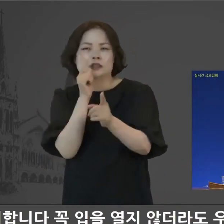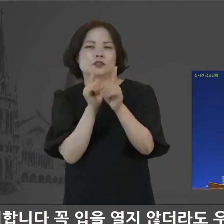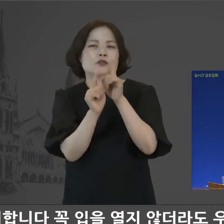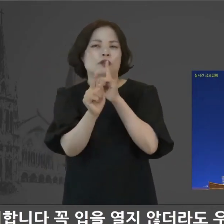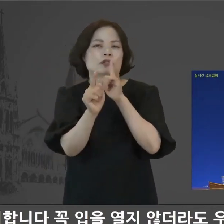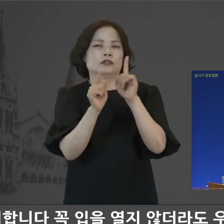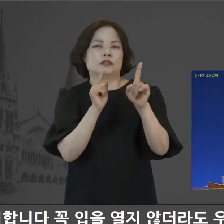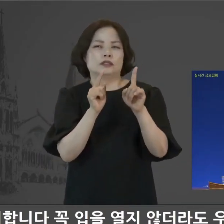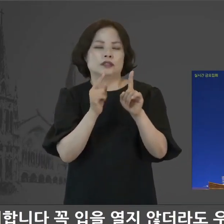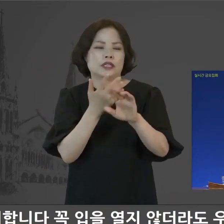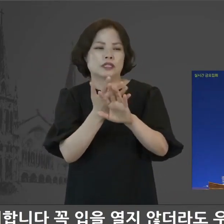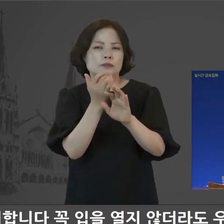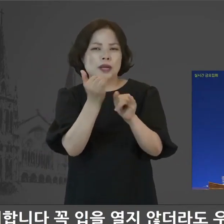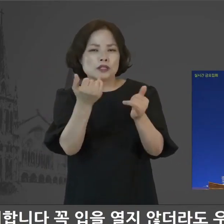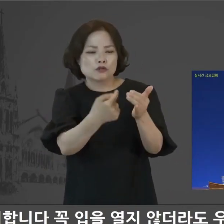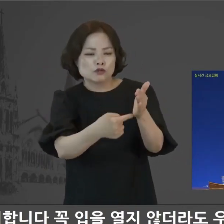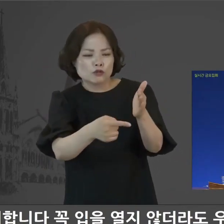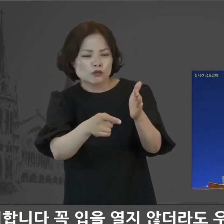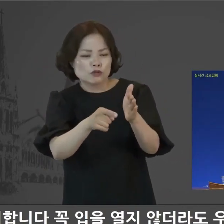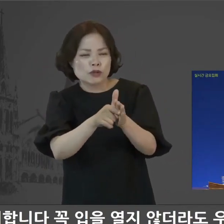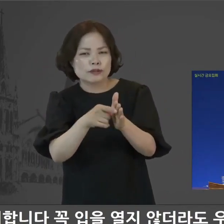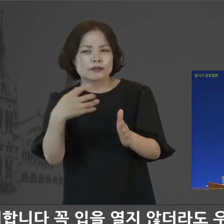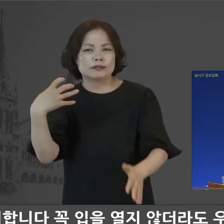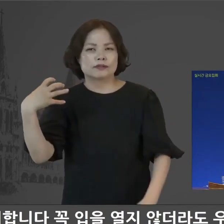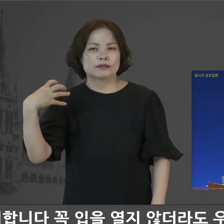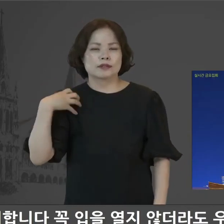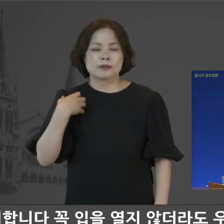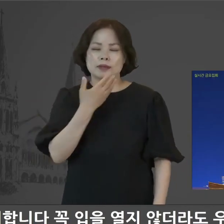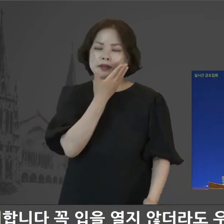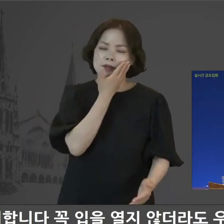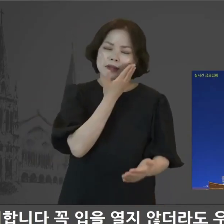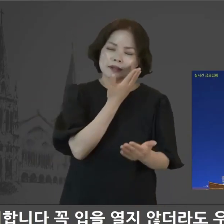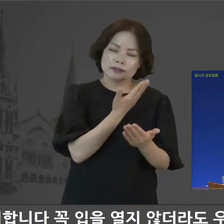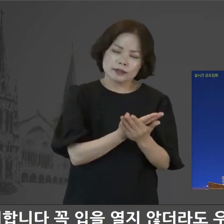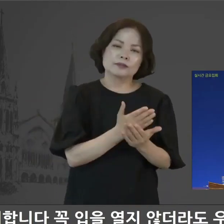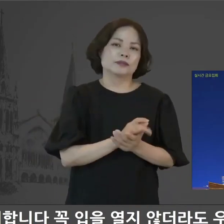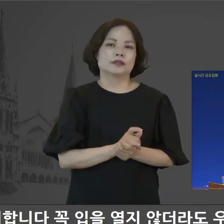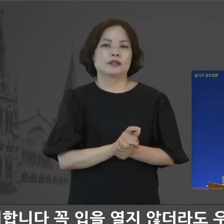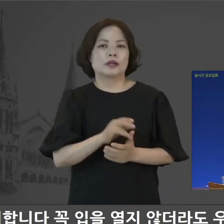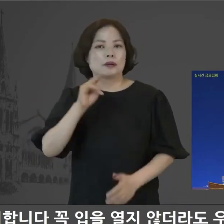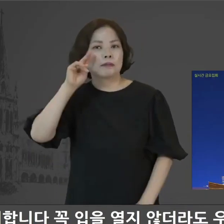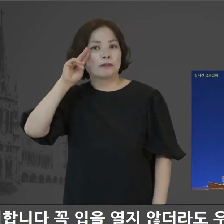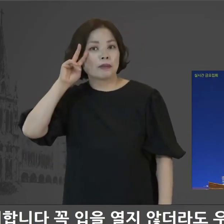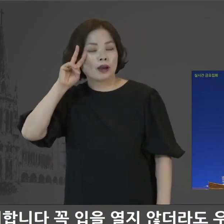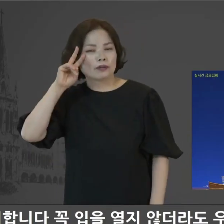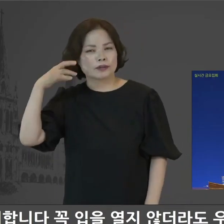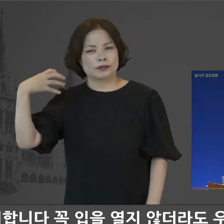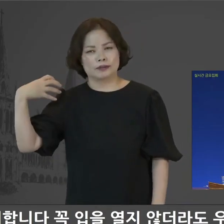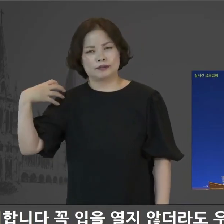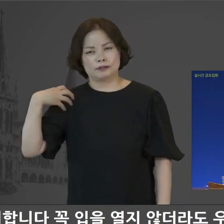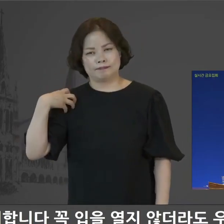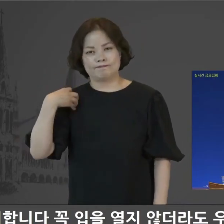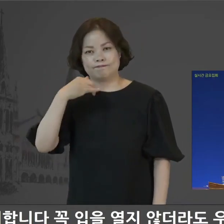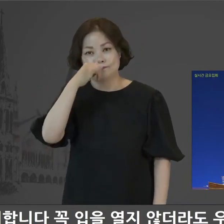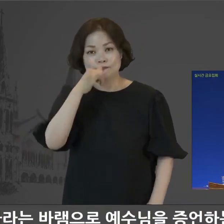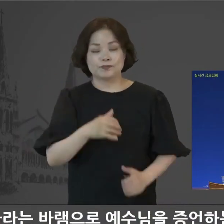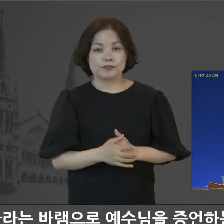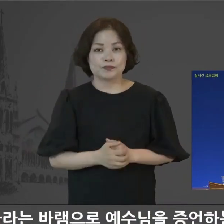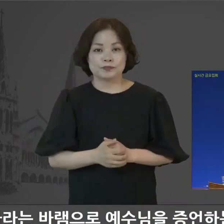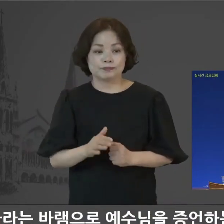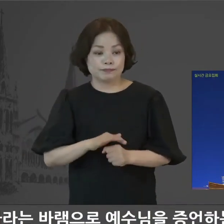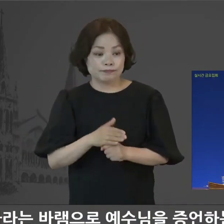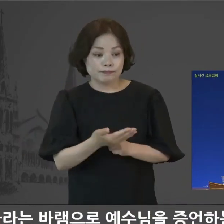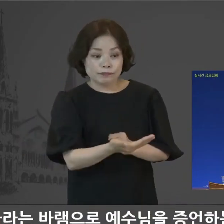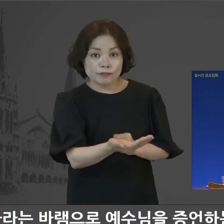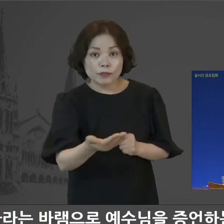것이 이방인을 위한 사명의 핵심이었습니다. 바울은 그것을 감당하고 있었습니다. 사랑하는